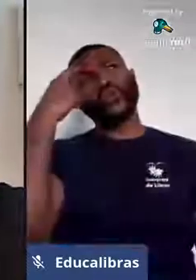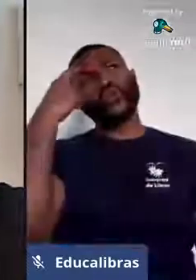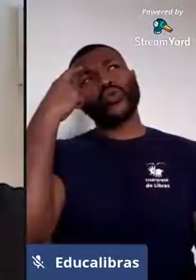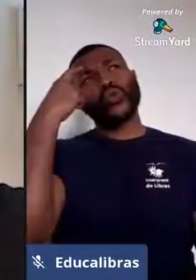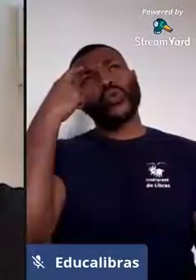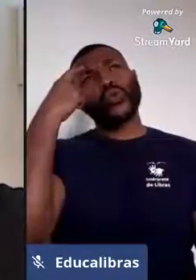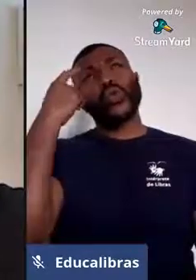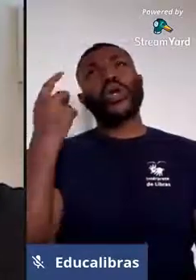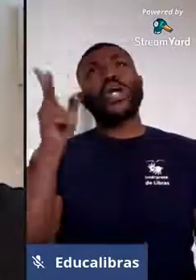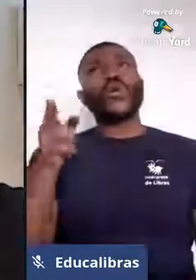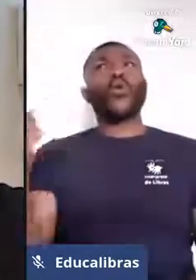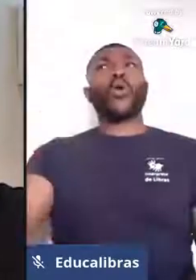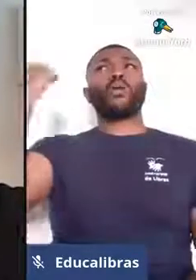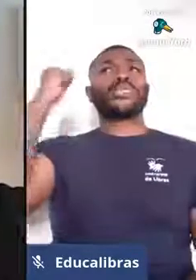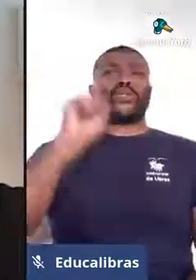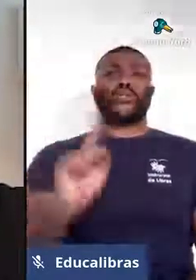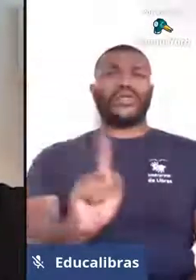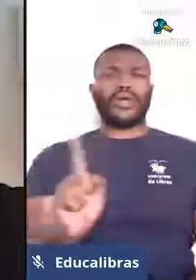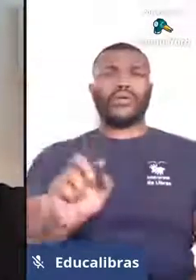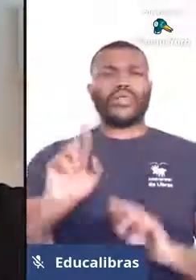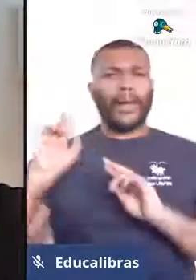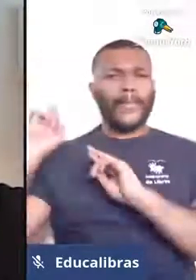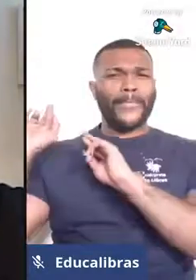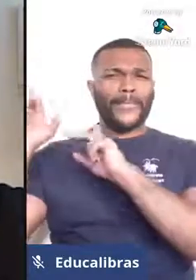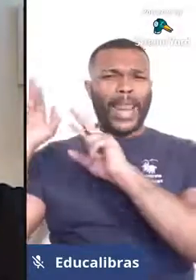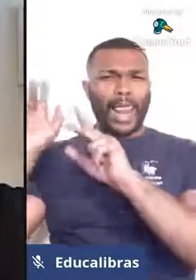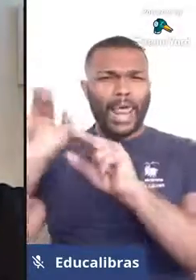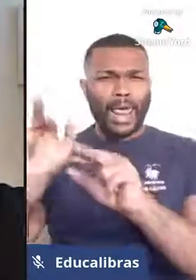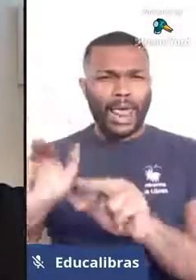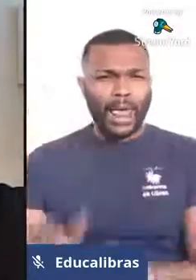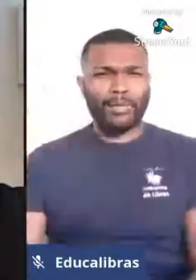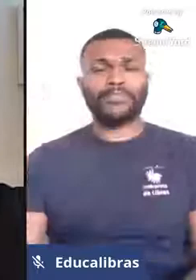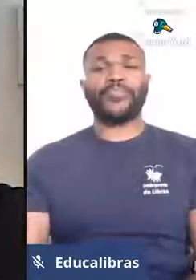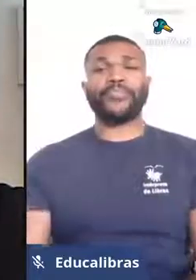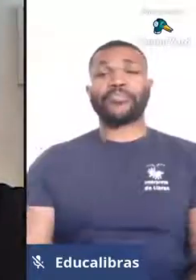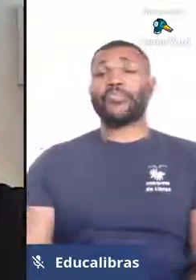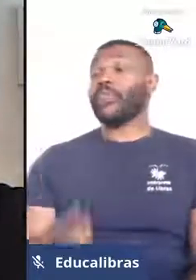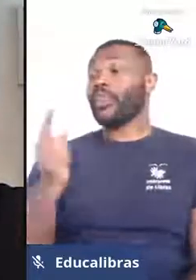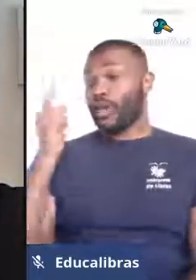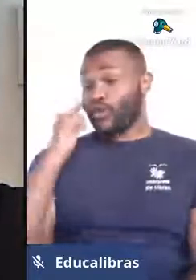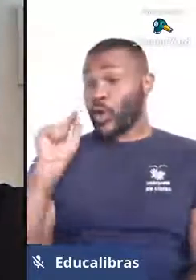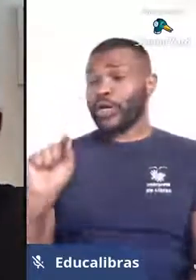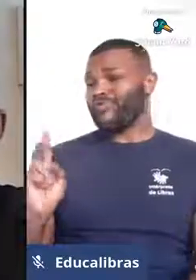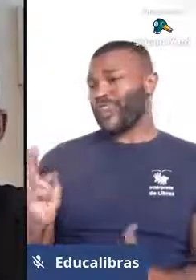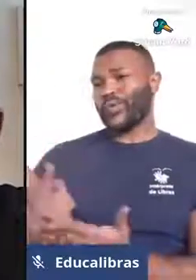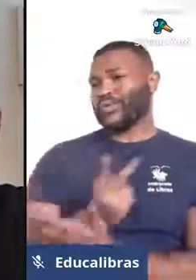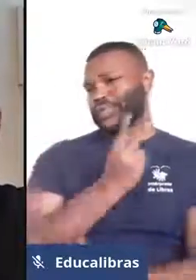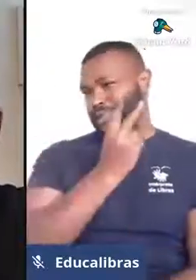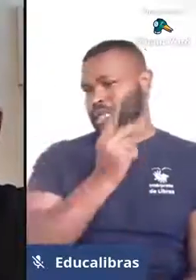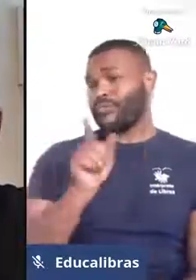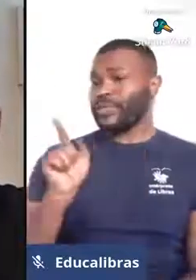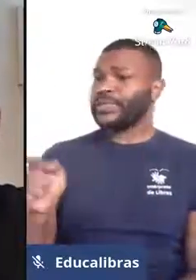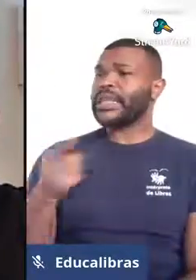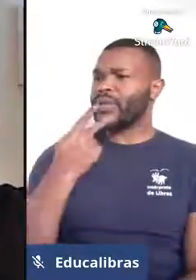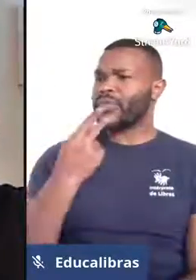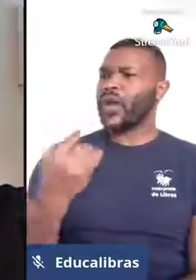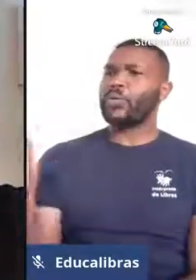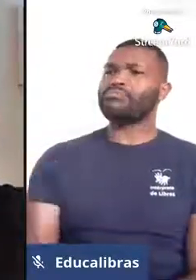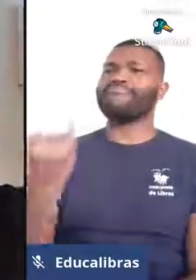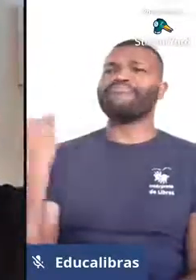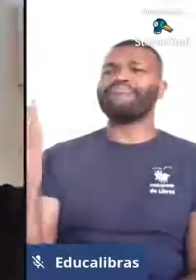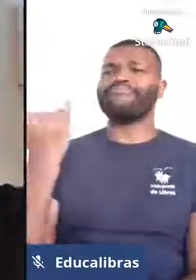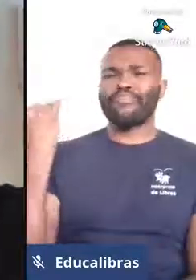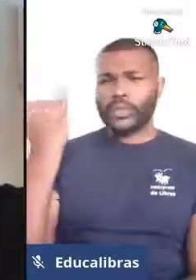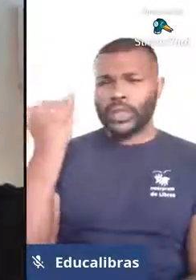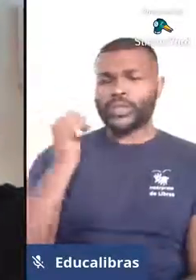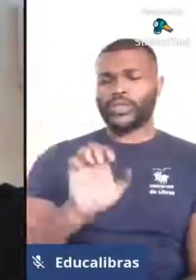ponto. Vamos ver o que vai acontecer, né? Porque você falou uma coisa muito importante, Eric.